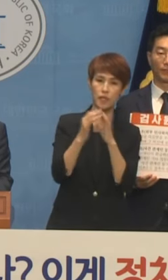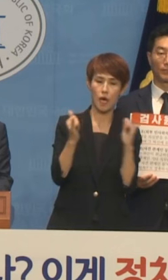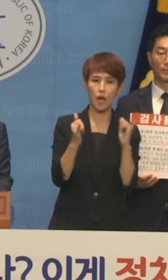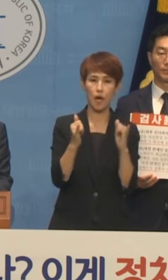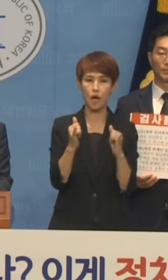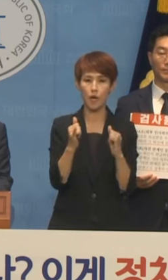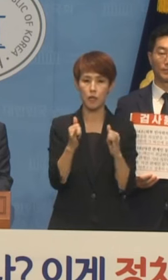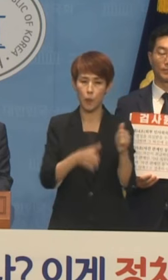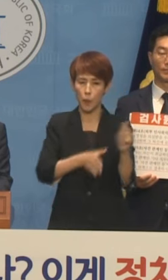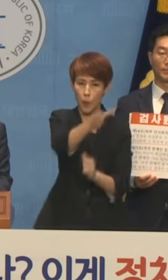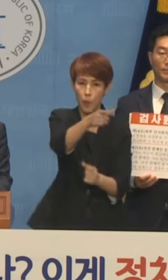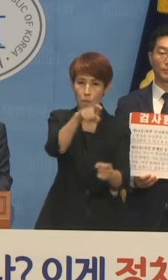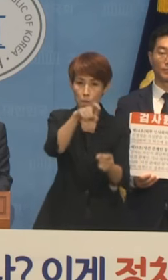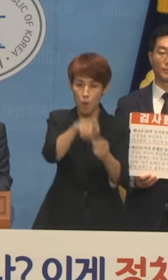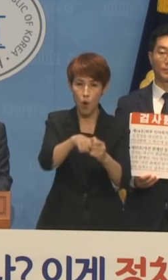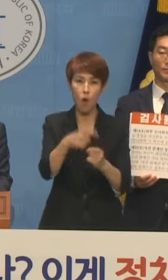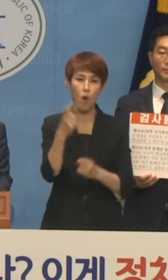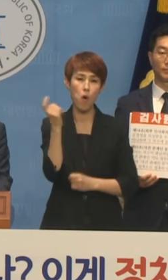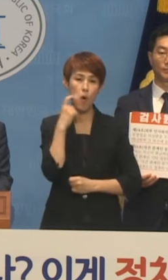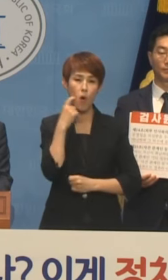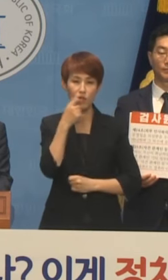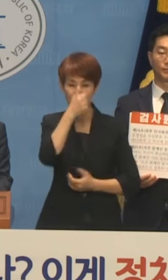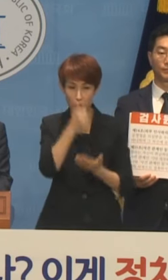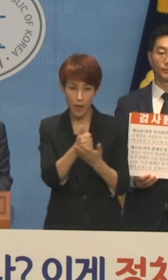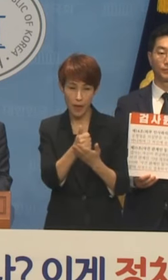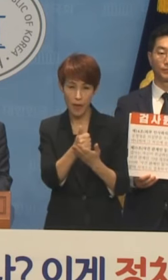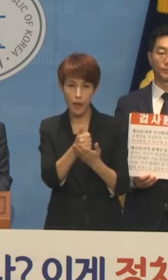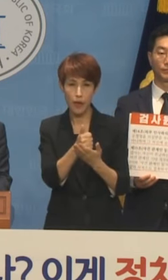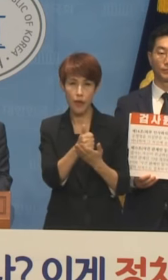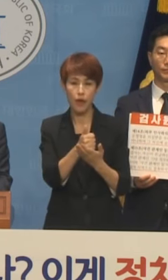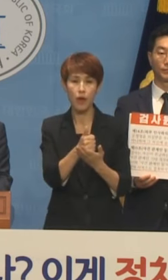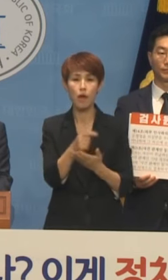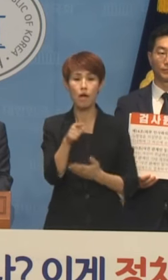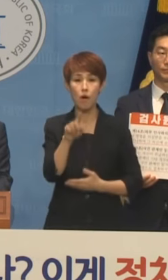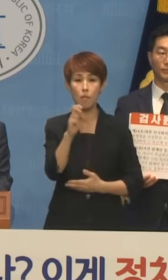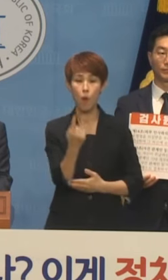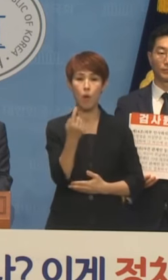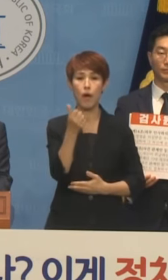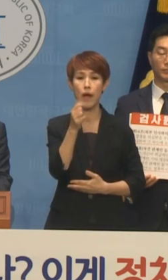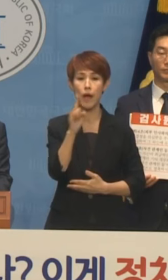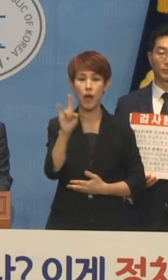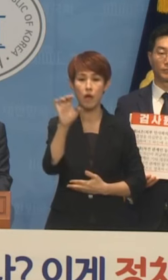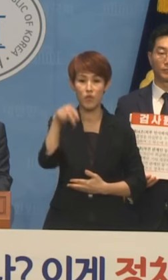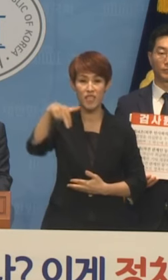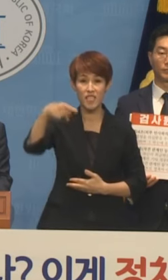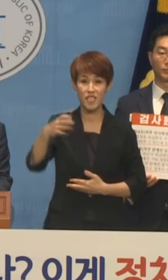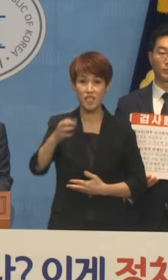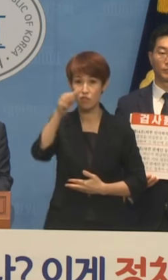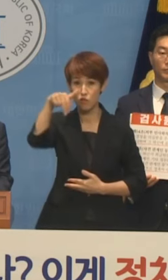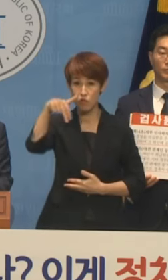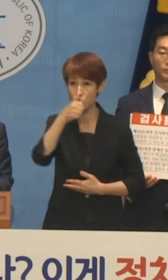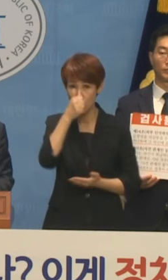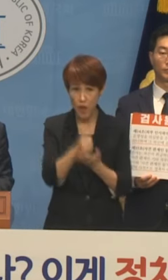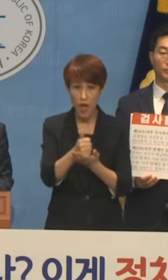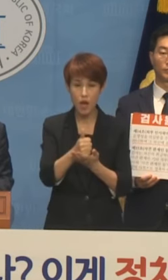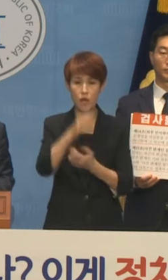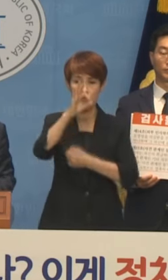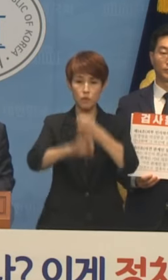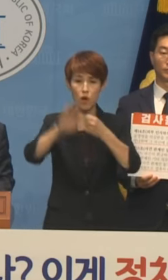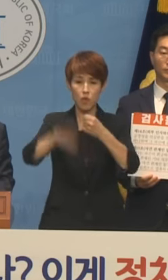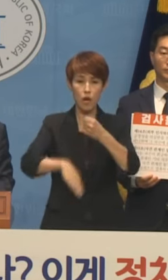모해할 목적으로 위증의 죄를 범하는 모해 위증죄는 10년 이하의 징역에 처해지는